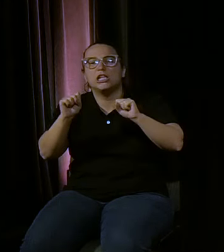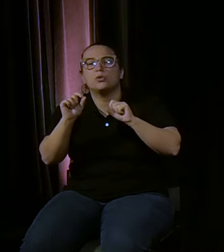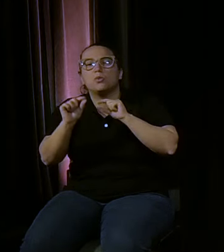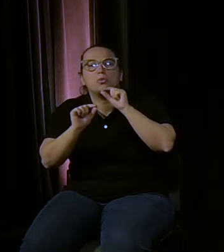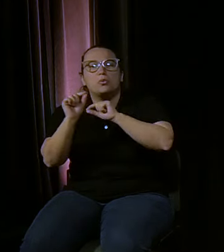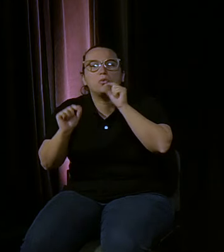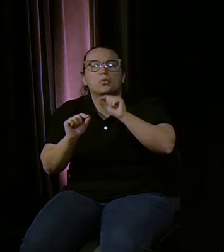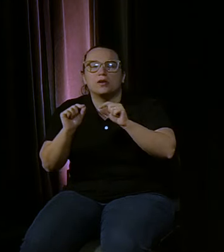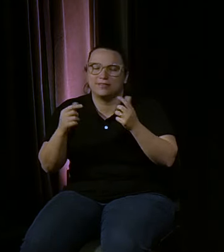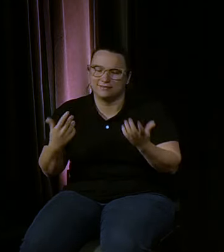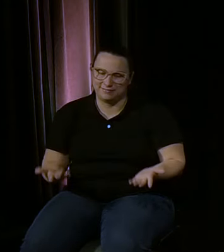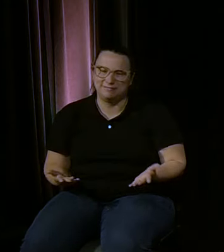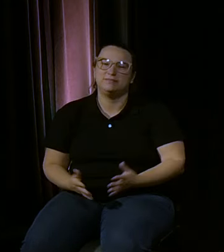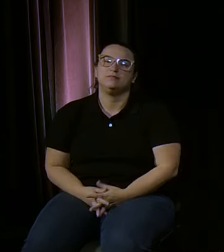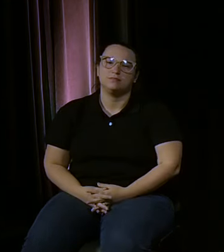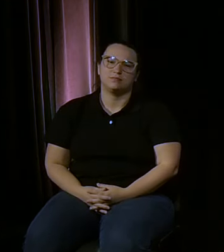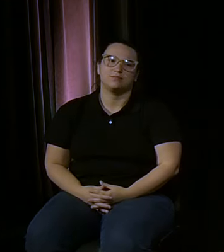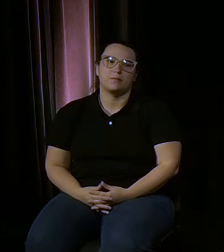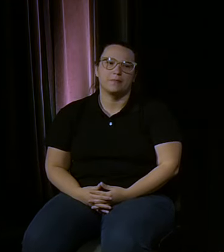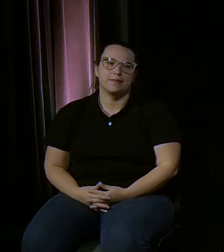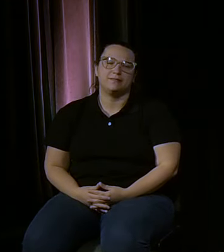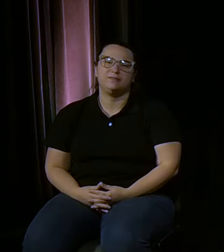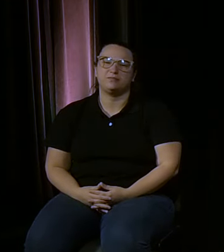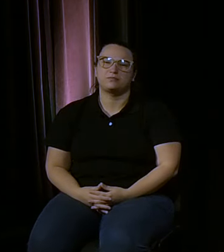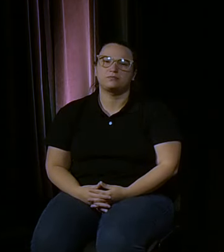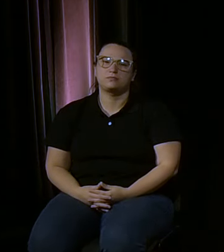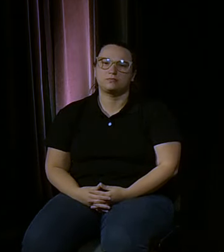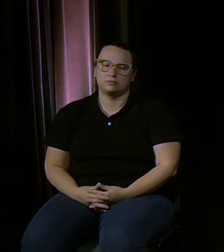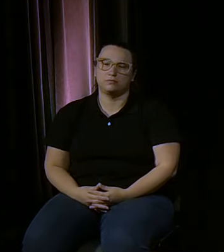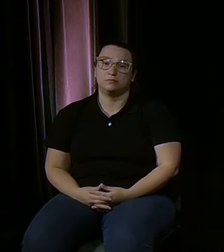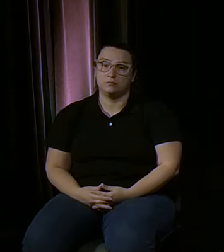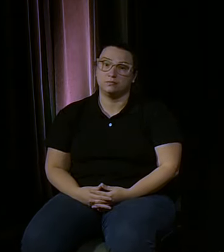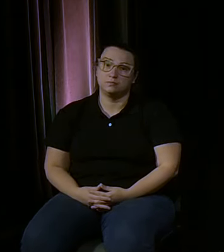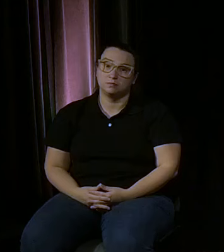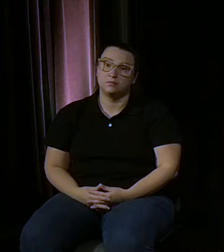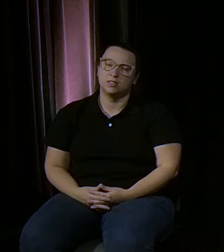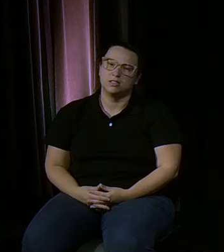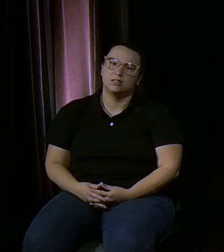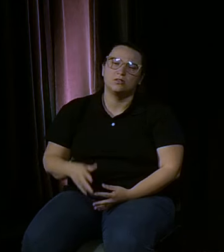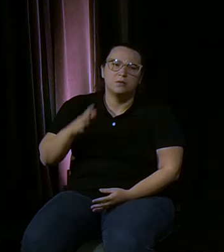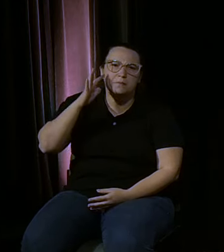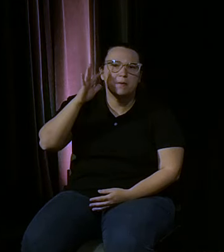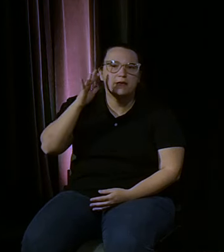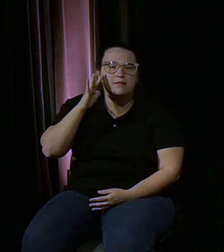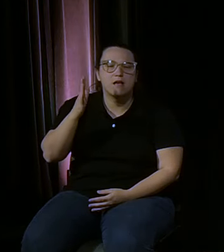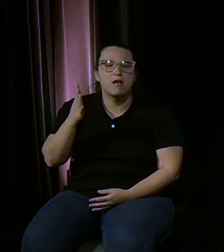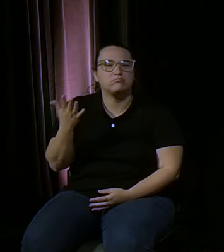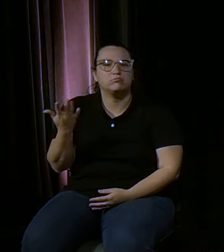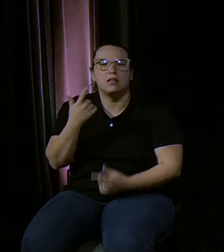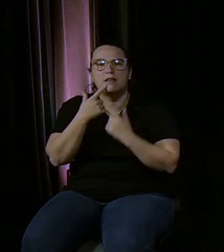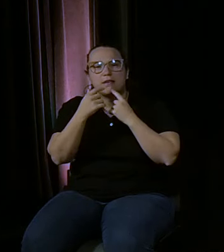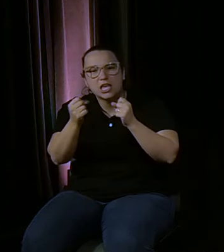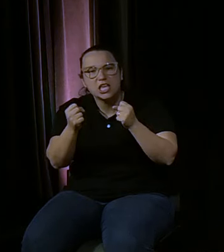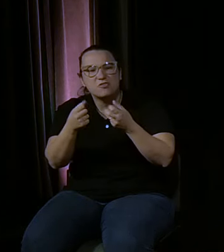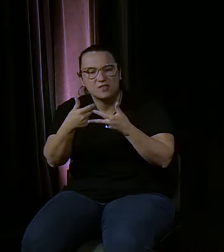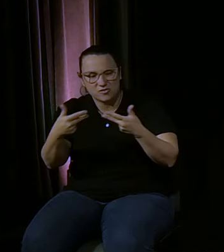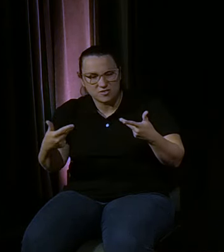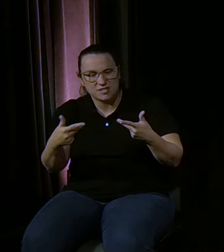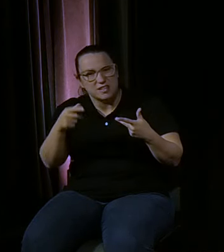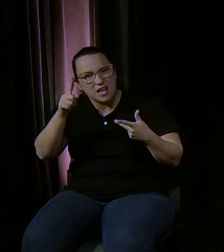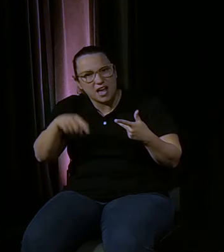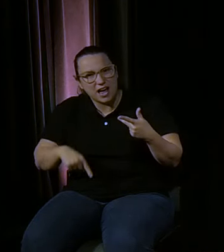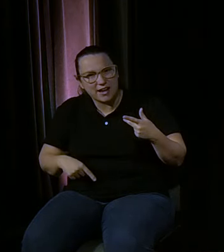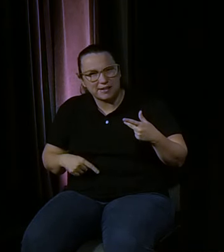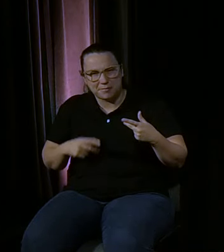falando e do que eles estão falando. E eu acho muito curioso pensar nessa dimensão, porque aí está um